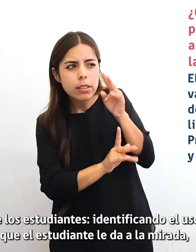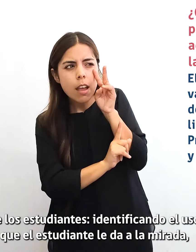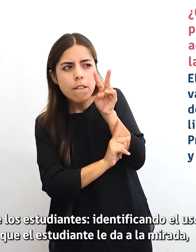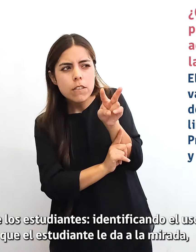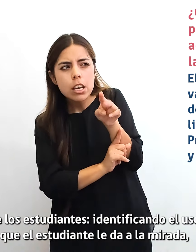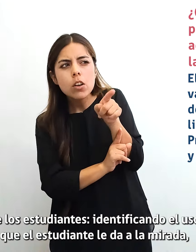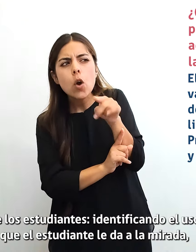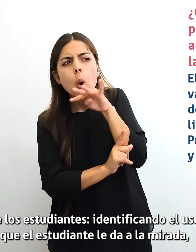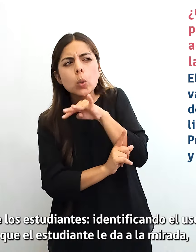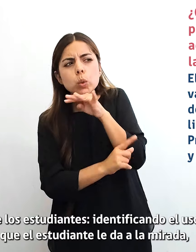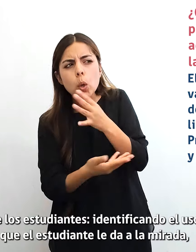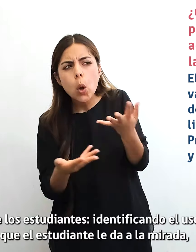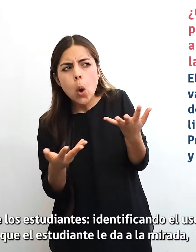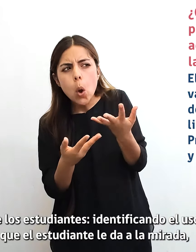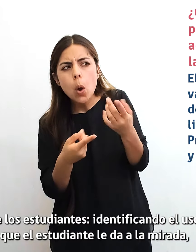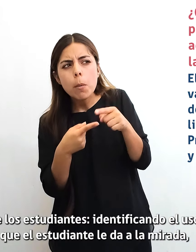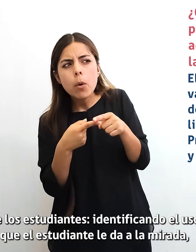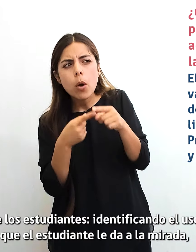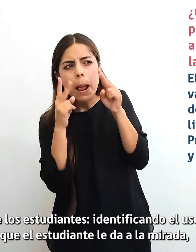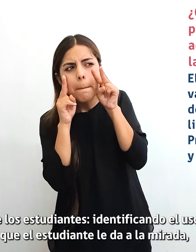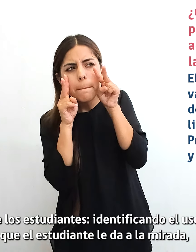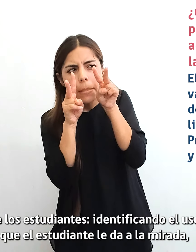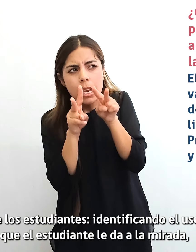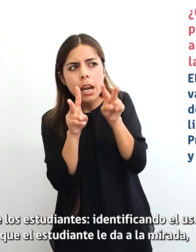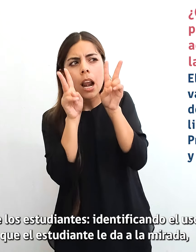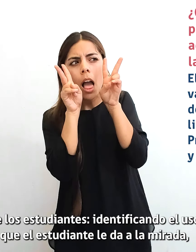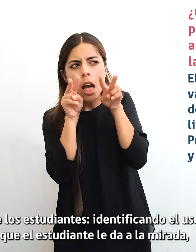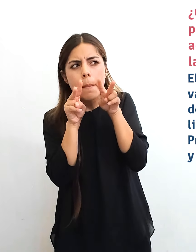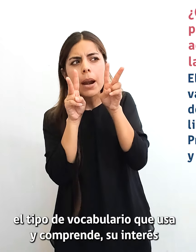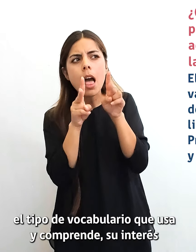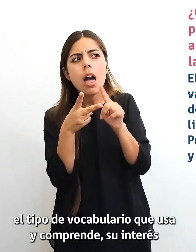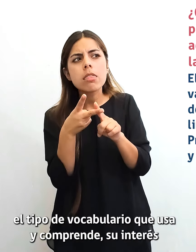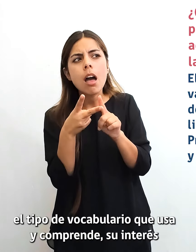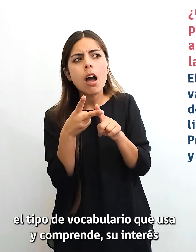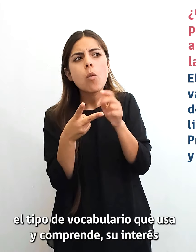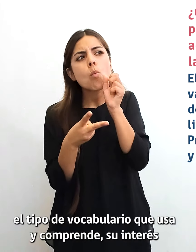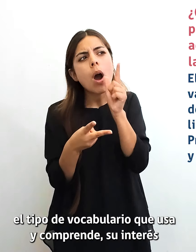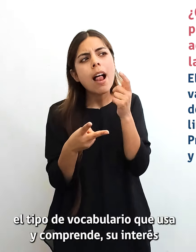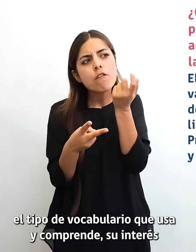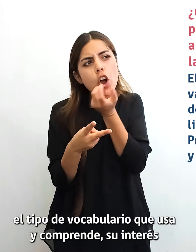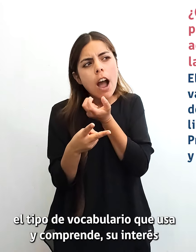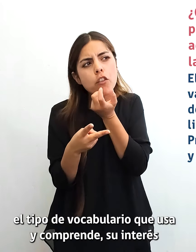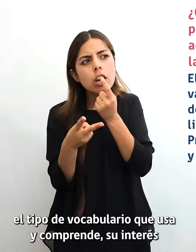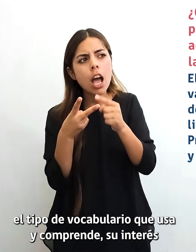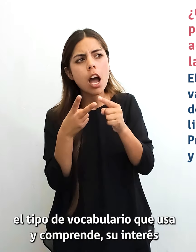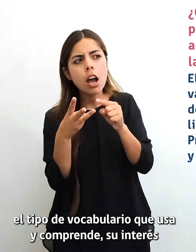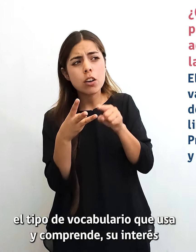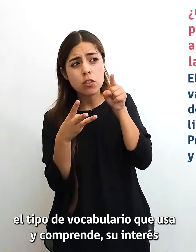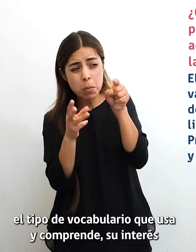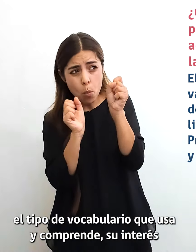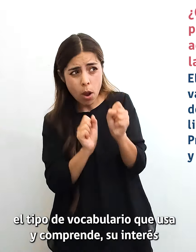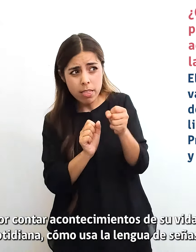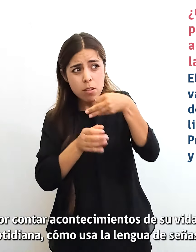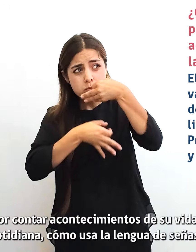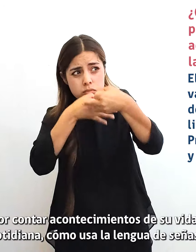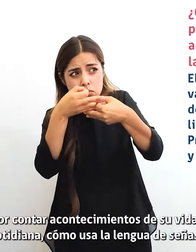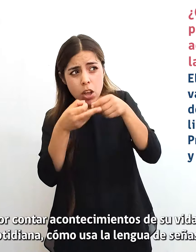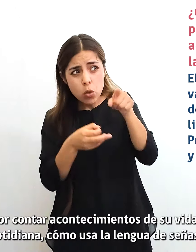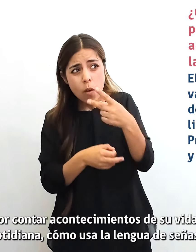estudiantes, identificando el uso que el estudiante le da a la mirada, el tipo de vocabulario que usa y comprende, su interés por contar acontecimientos de